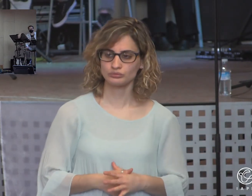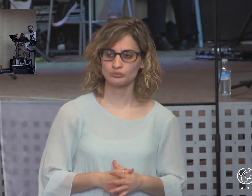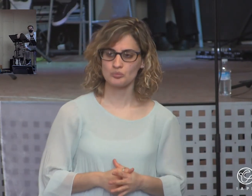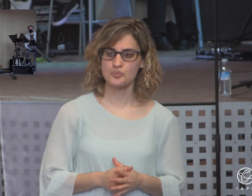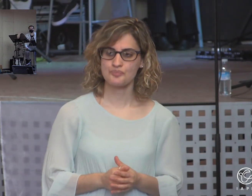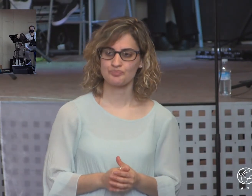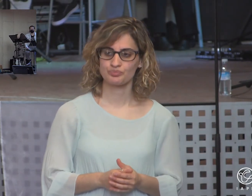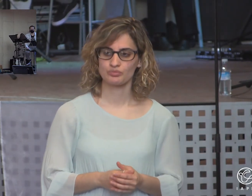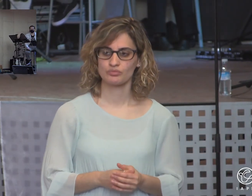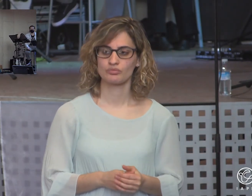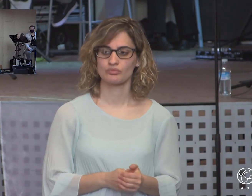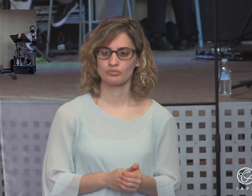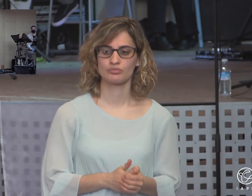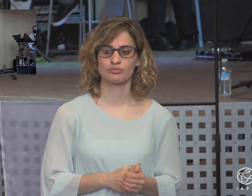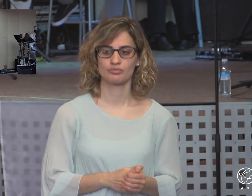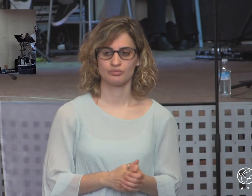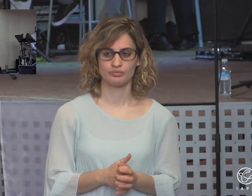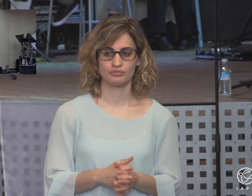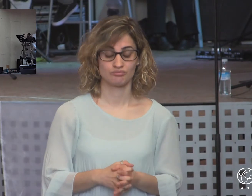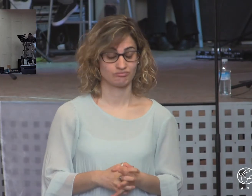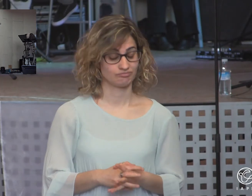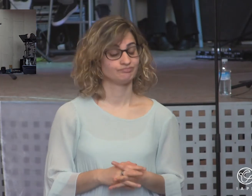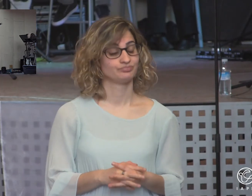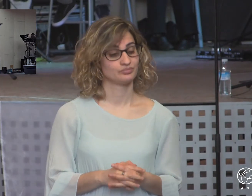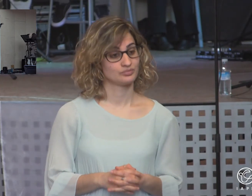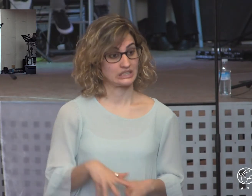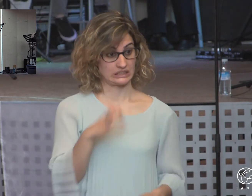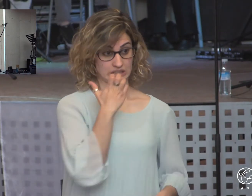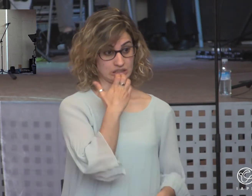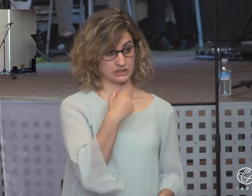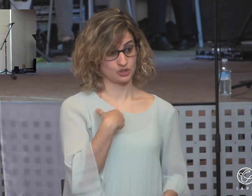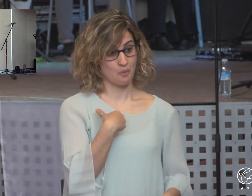El resultado de bendecir se llama multiplicación.